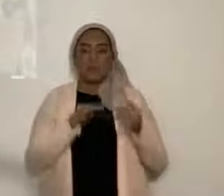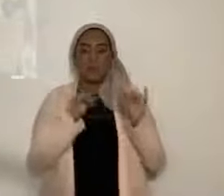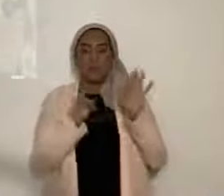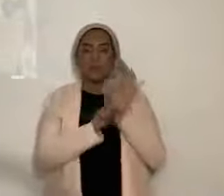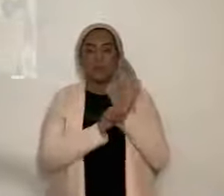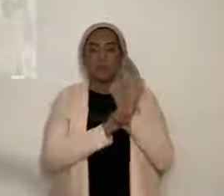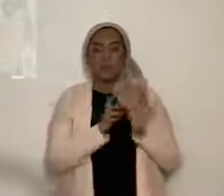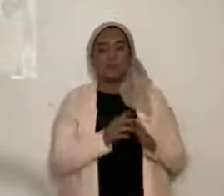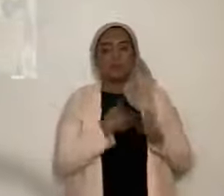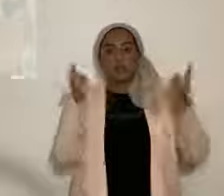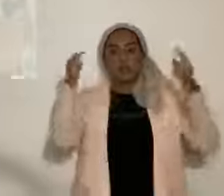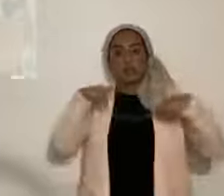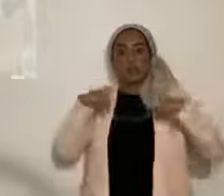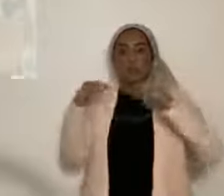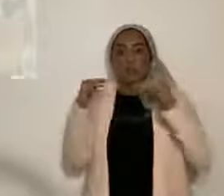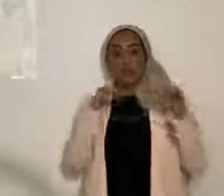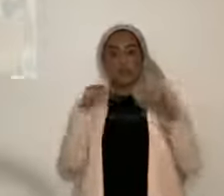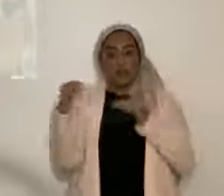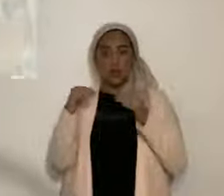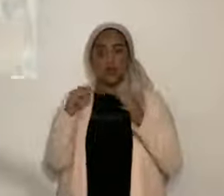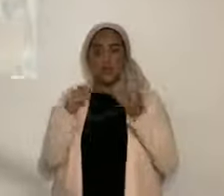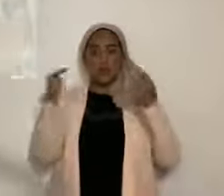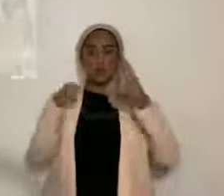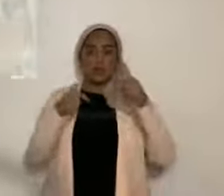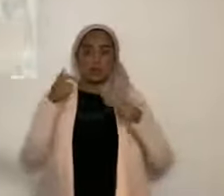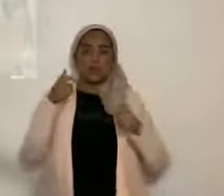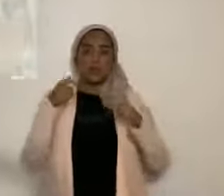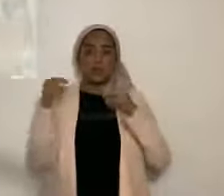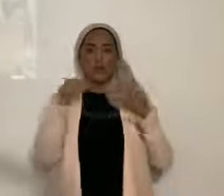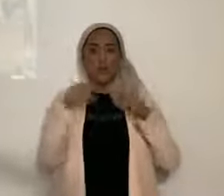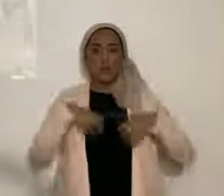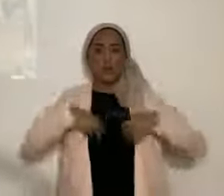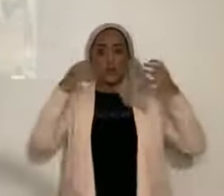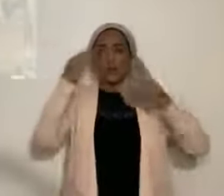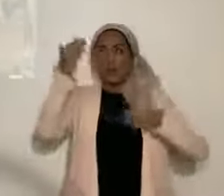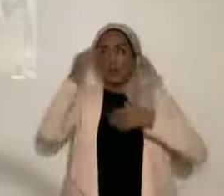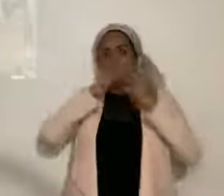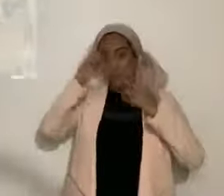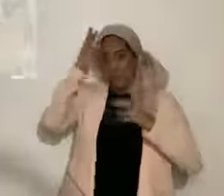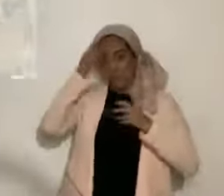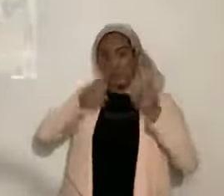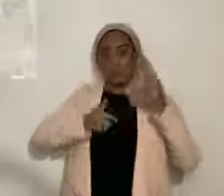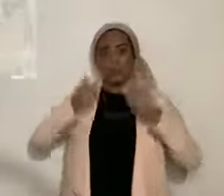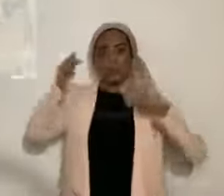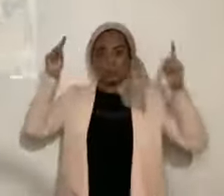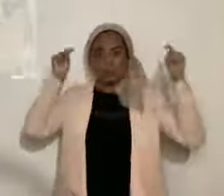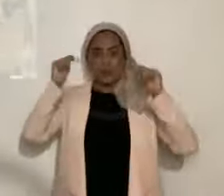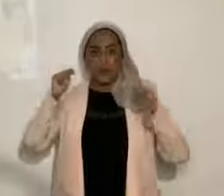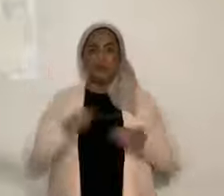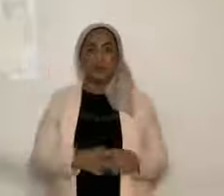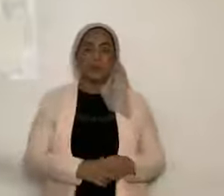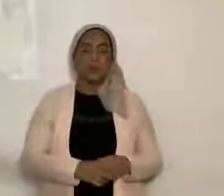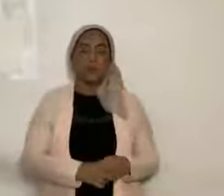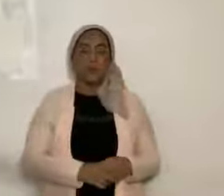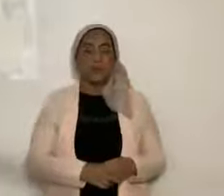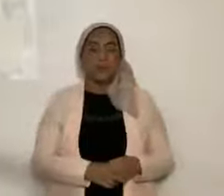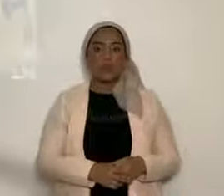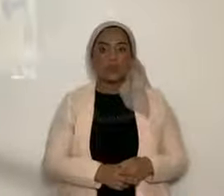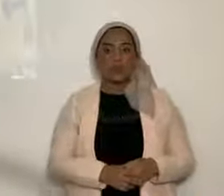Alarma. Viene la guerra, o sea, viene una guerra muy fuerte, me refiero a la ira del Eterno, la gran tribulación.